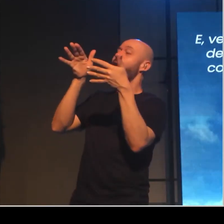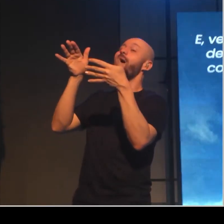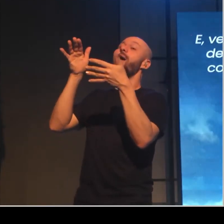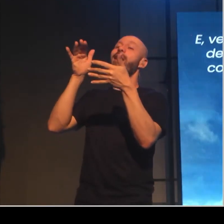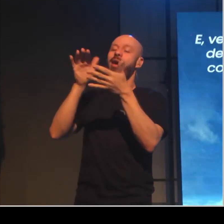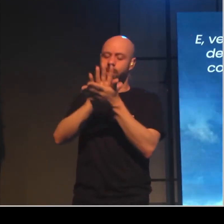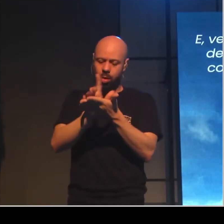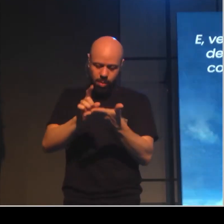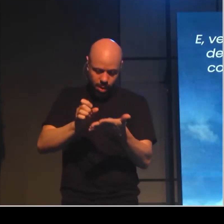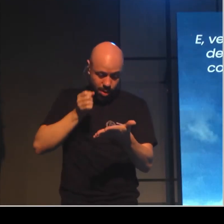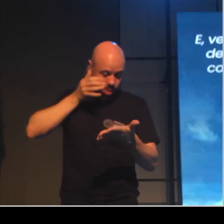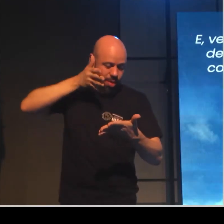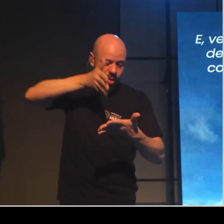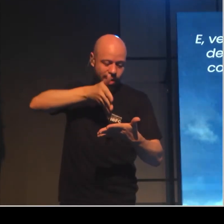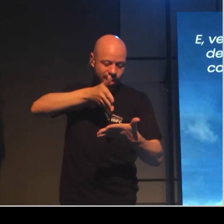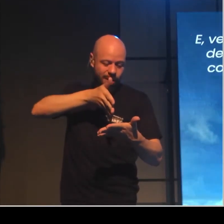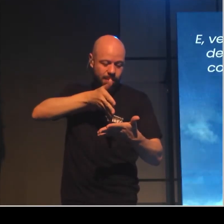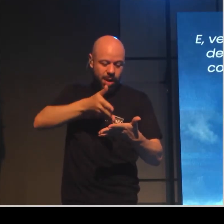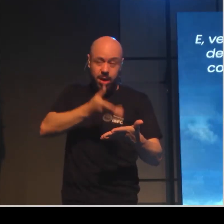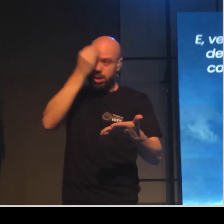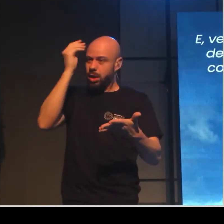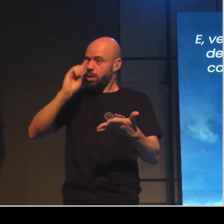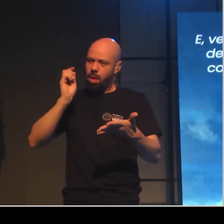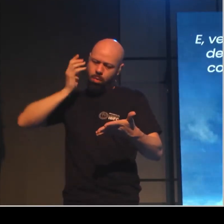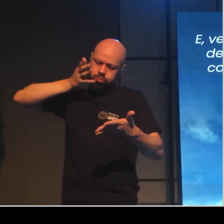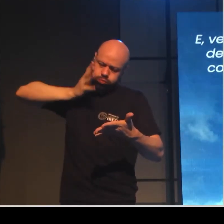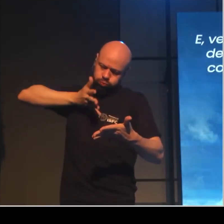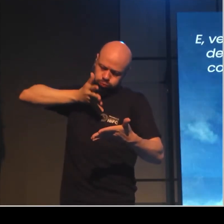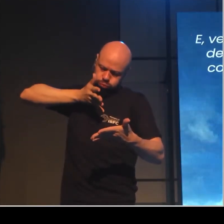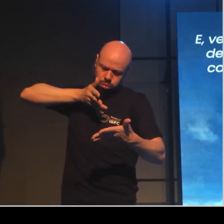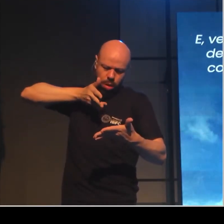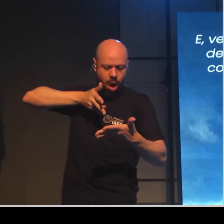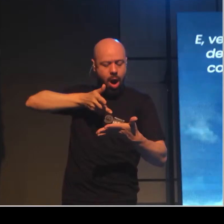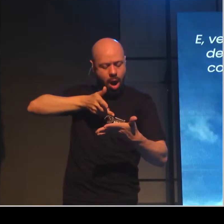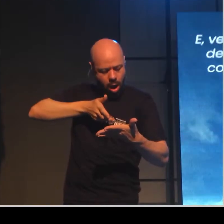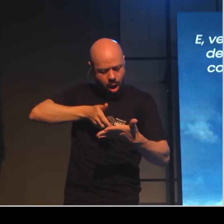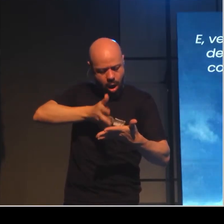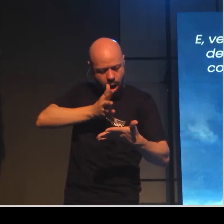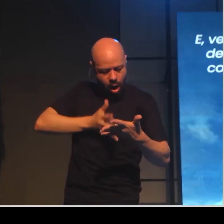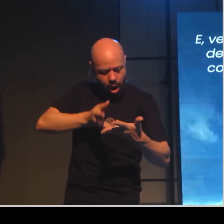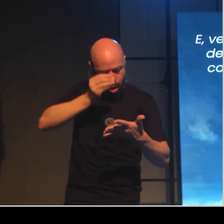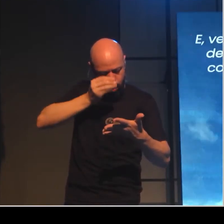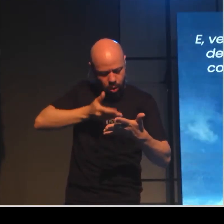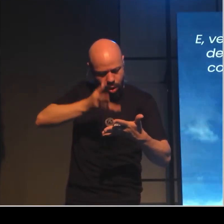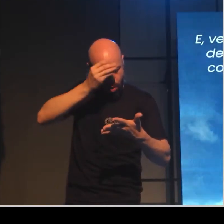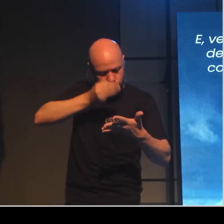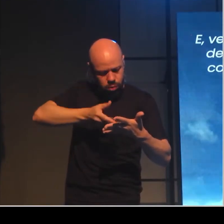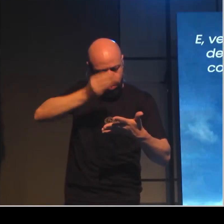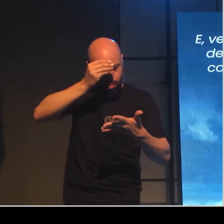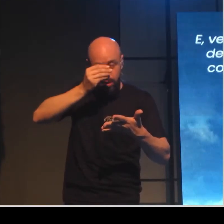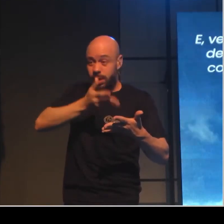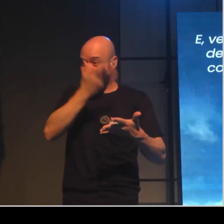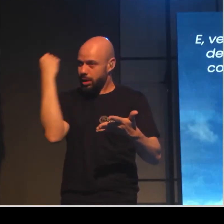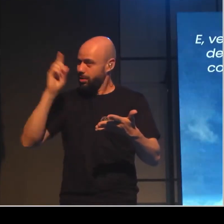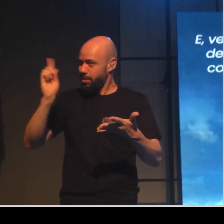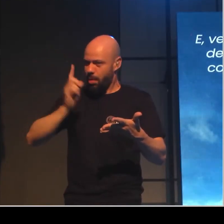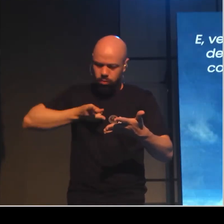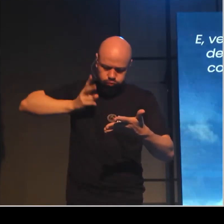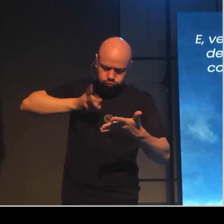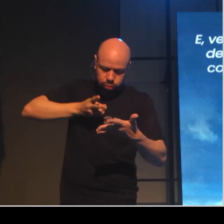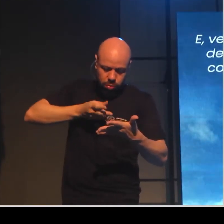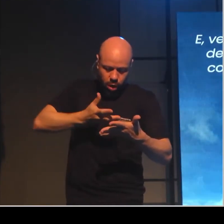não esquece, se você medita nessa lei e não se esquece, mas a põe em